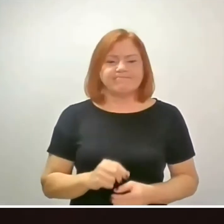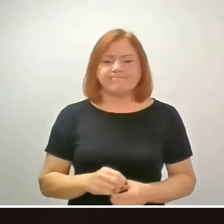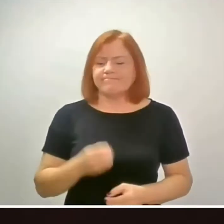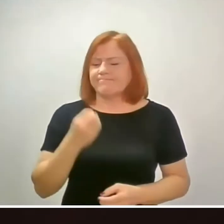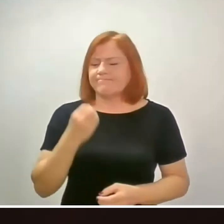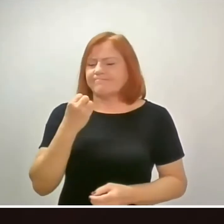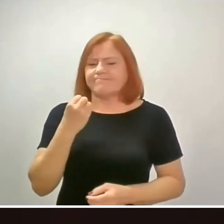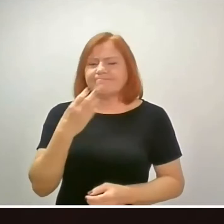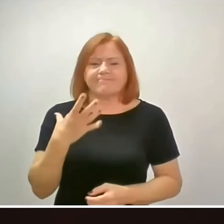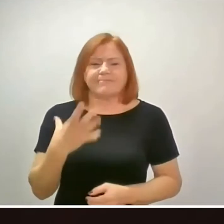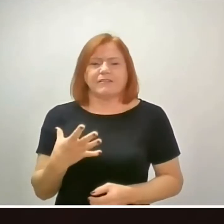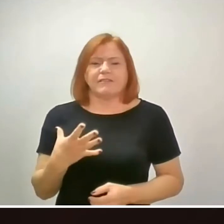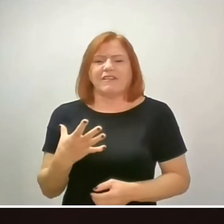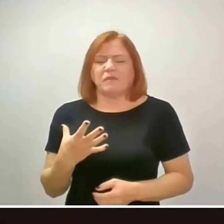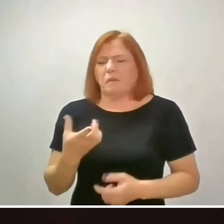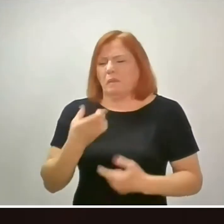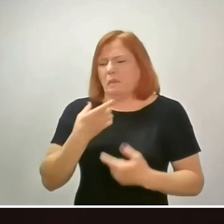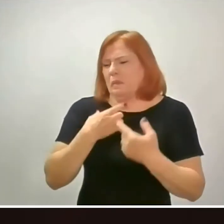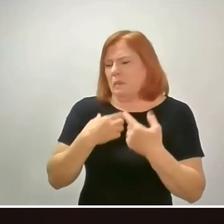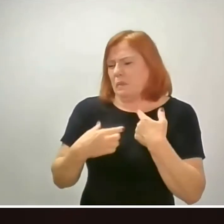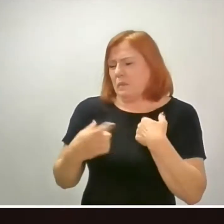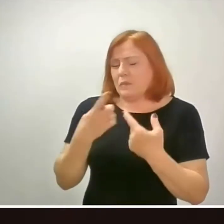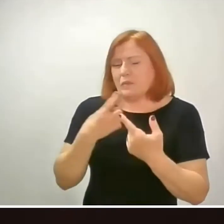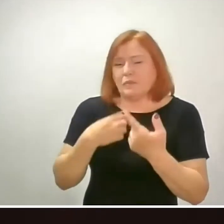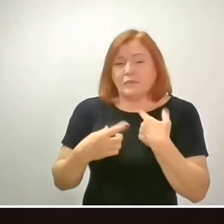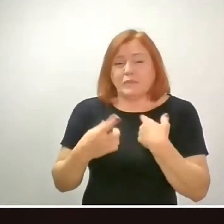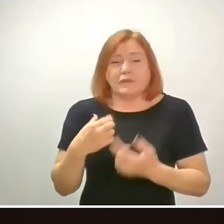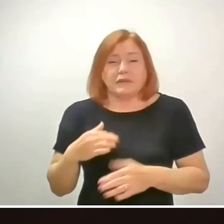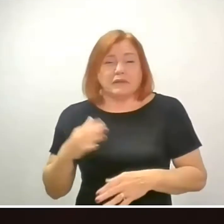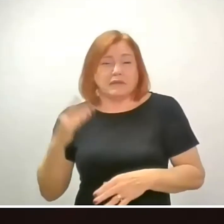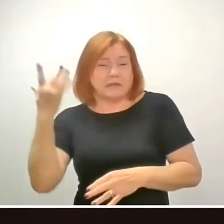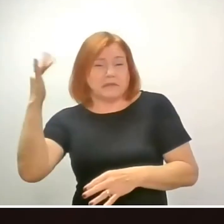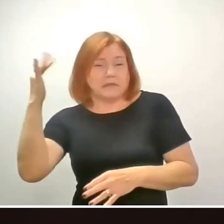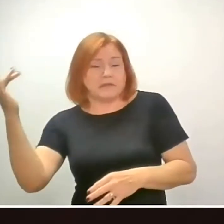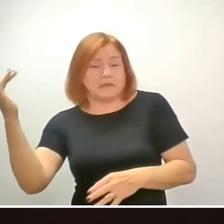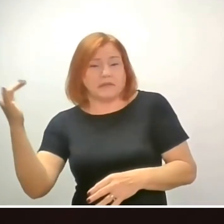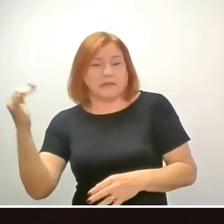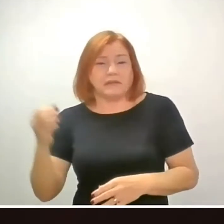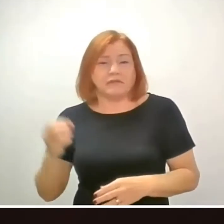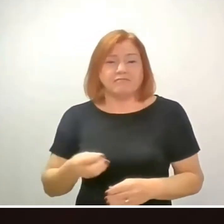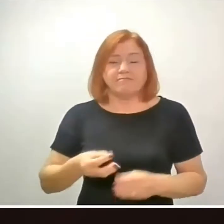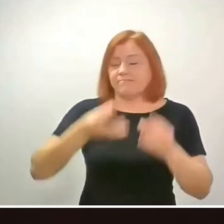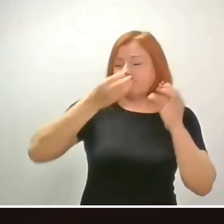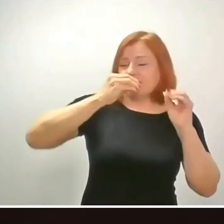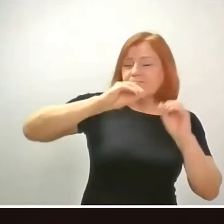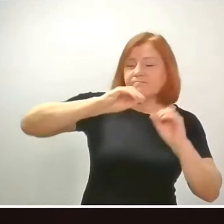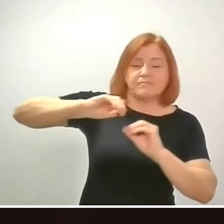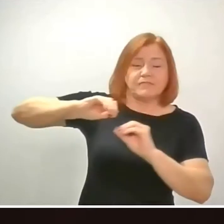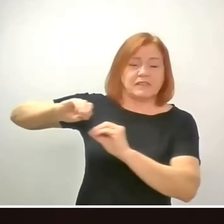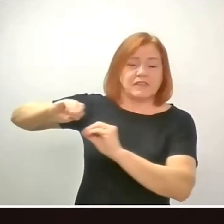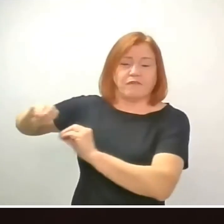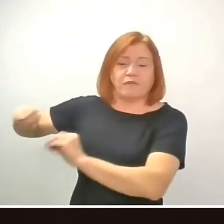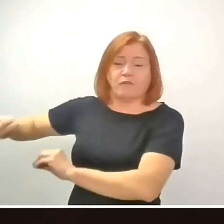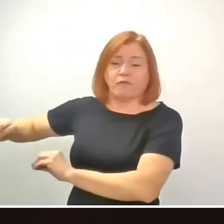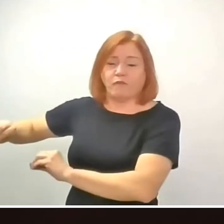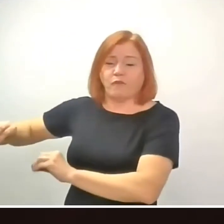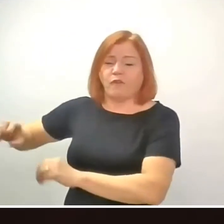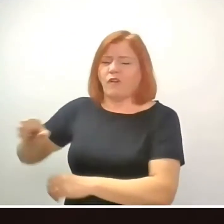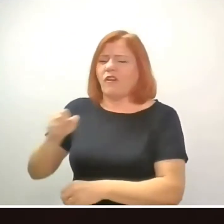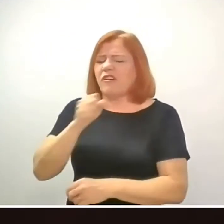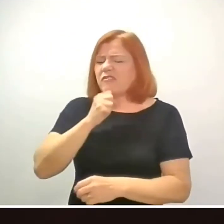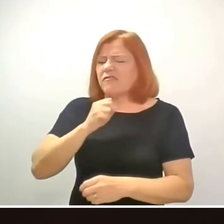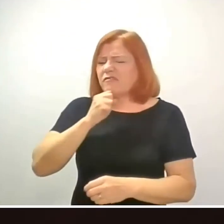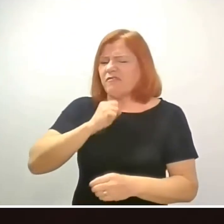massa toda? Lançai fora o velho fermento, para que sejais